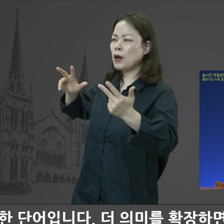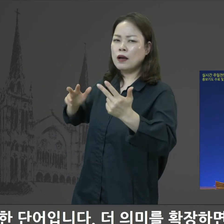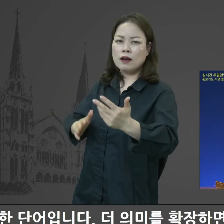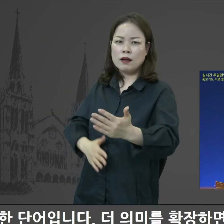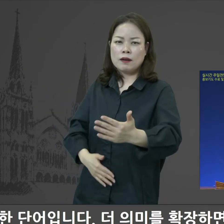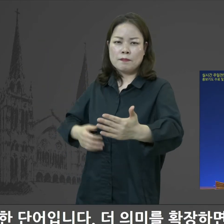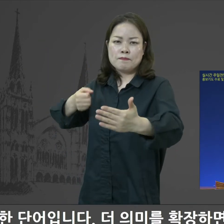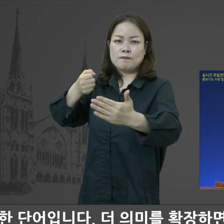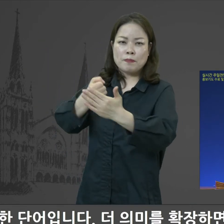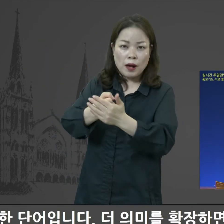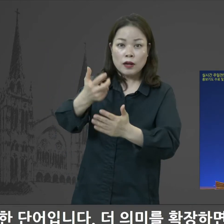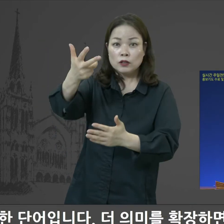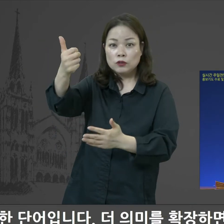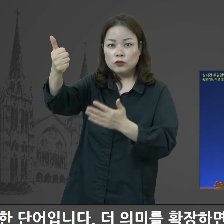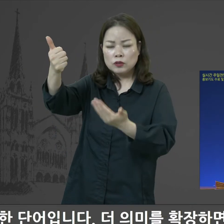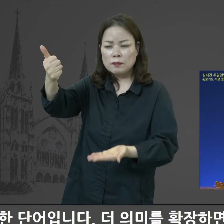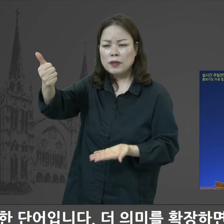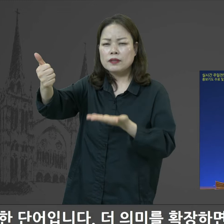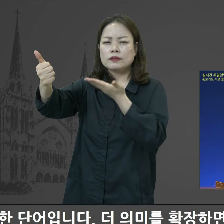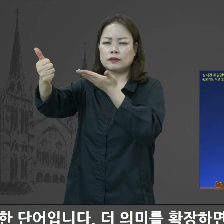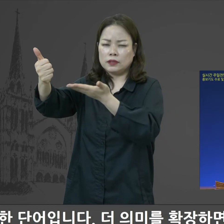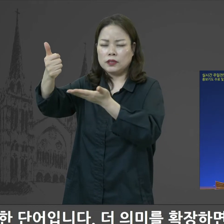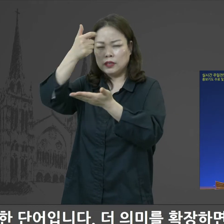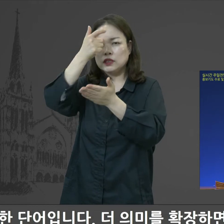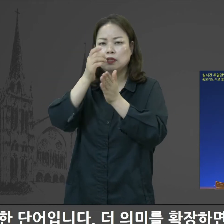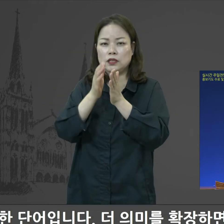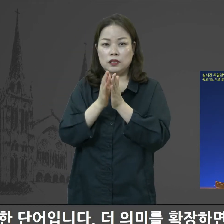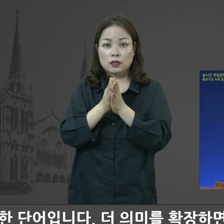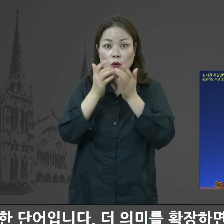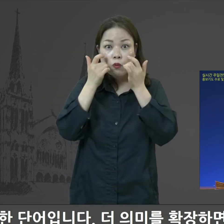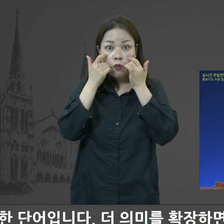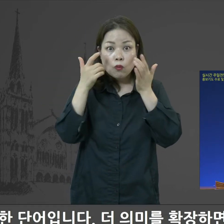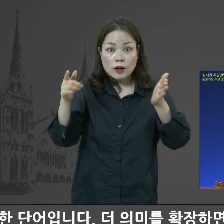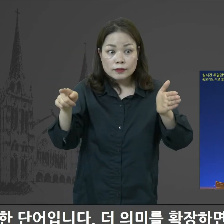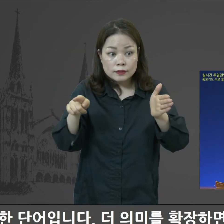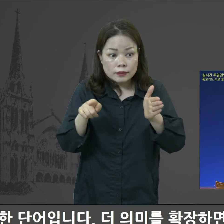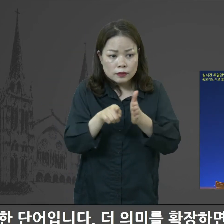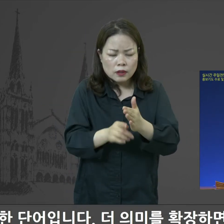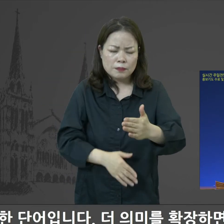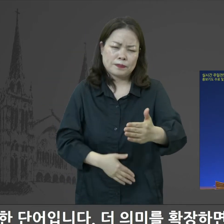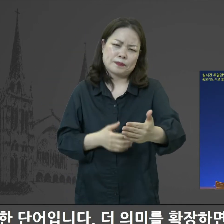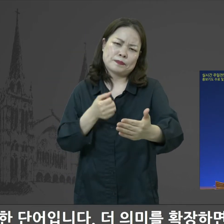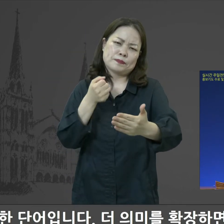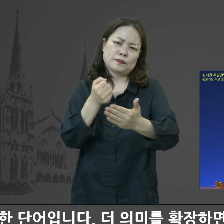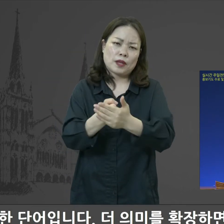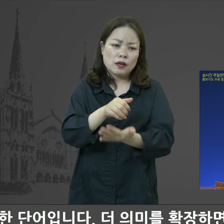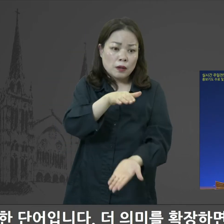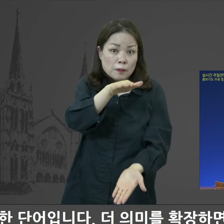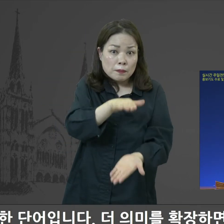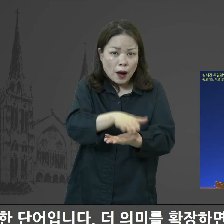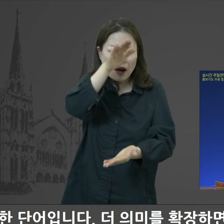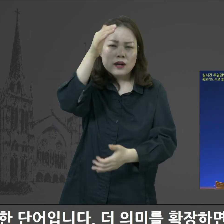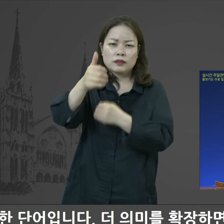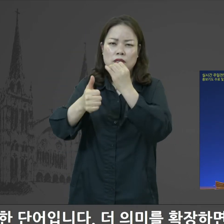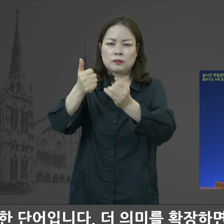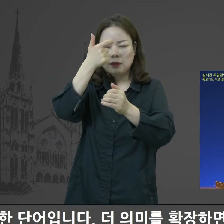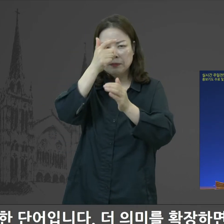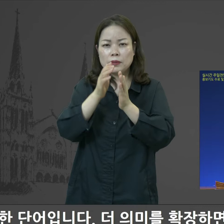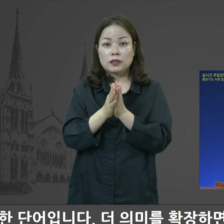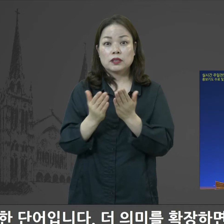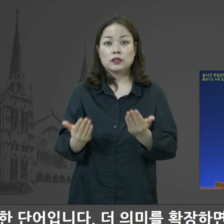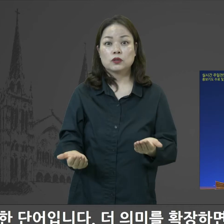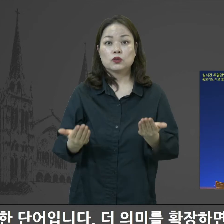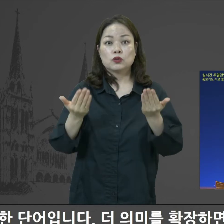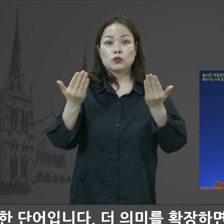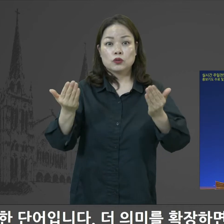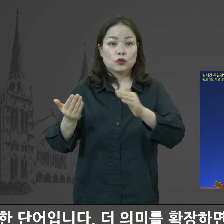결단을 하듯이 주님 앞에 올려드리는 기도라는 것입니다. 확신을 가지고 결단의 마음으로 열정적으로 하나님 앞에 기도하는 것입니다.